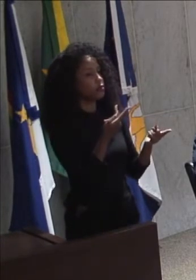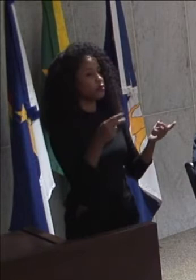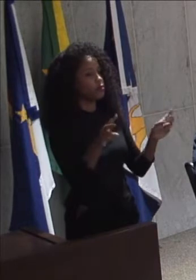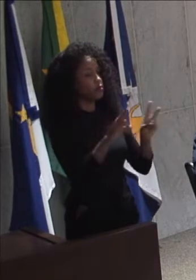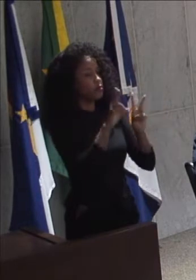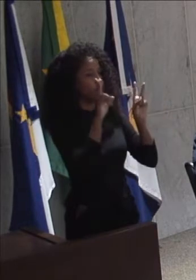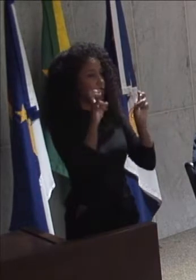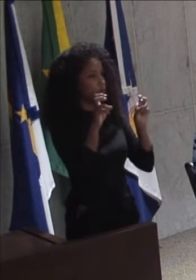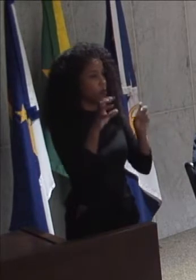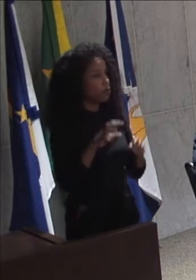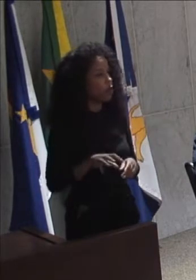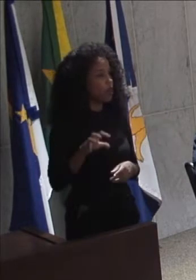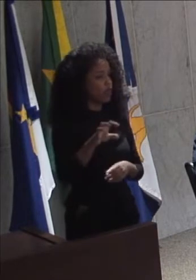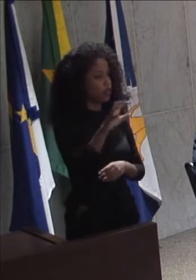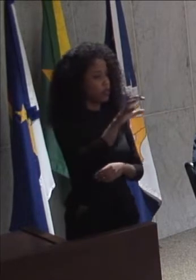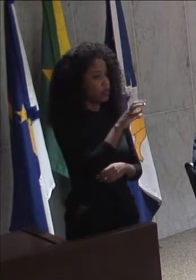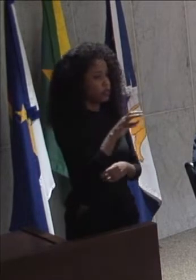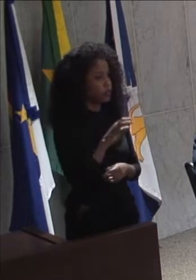questão da região,